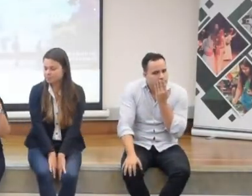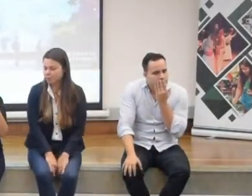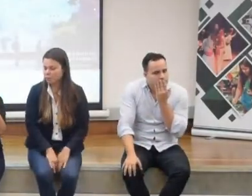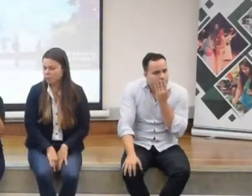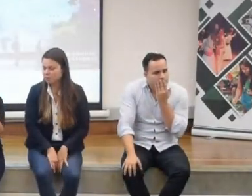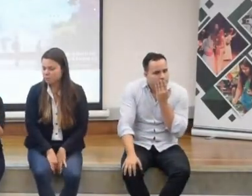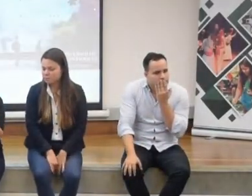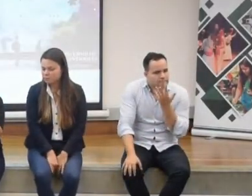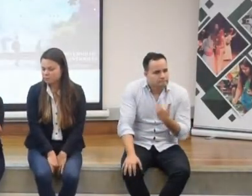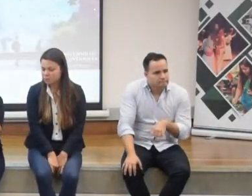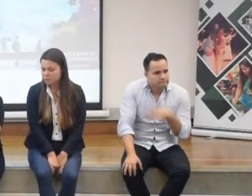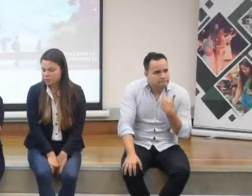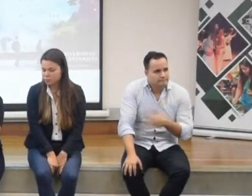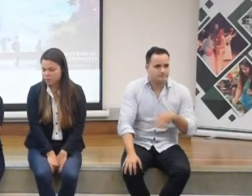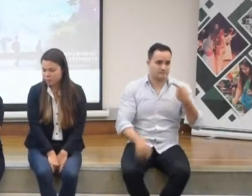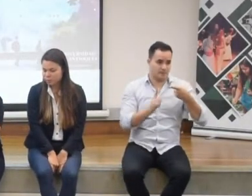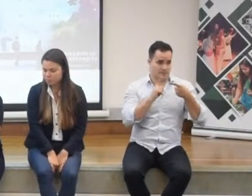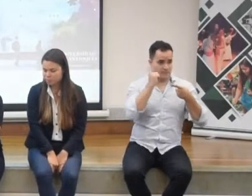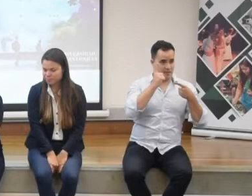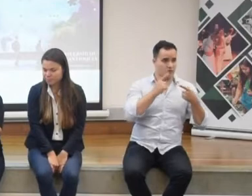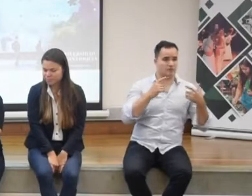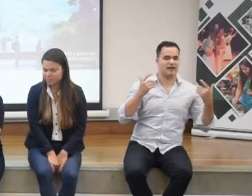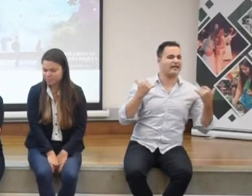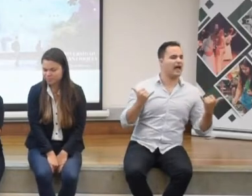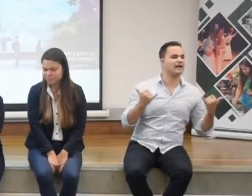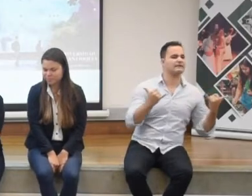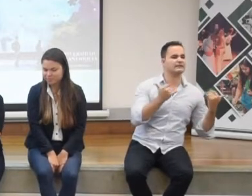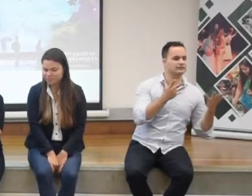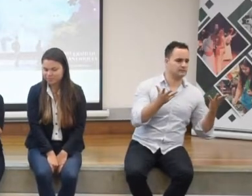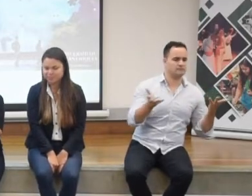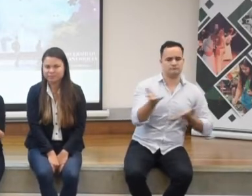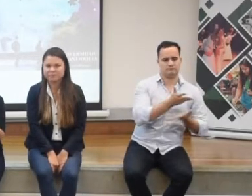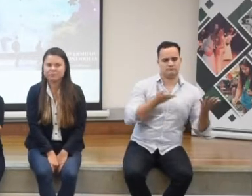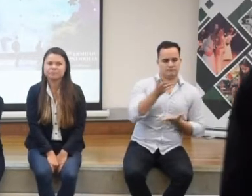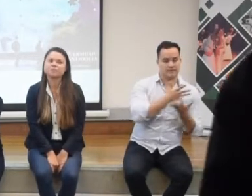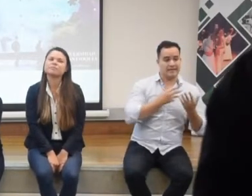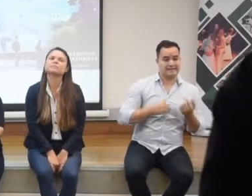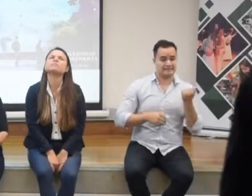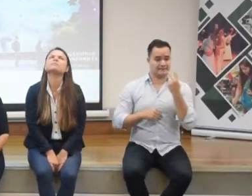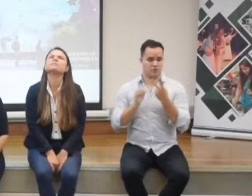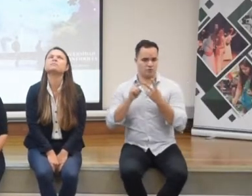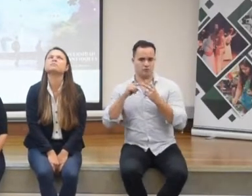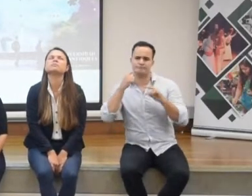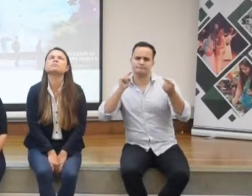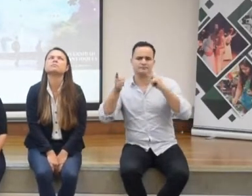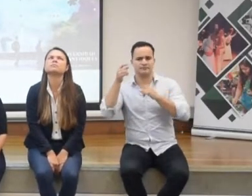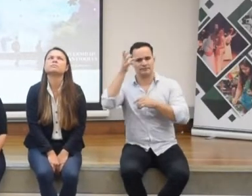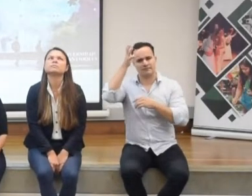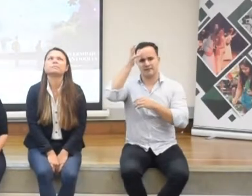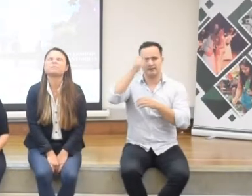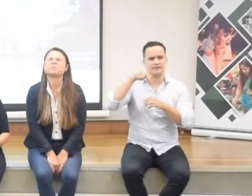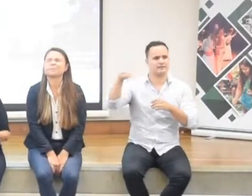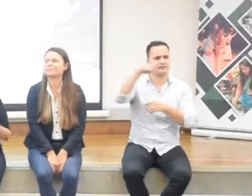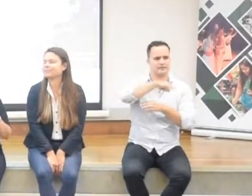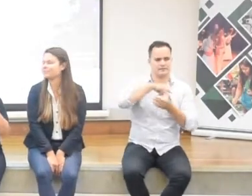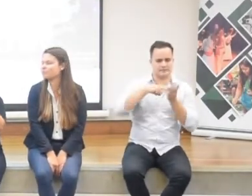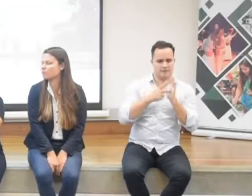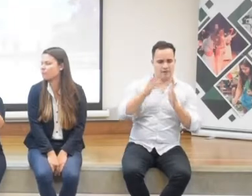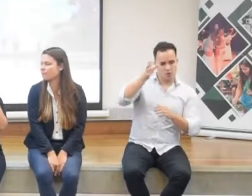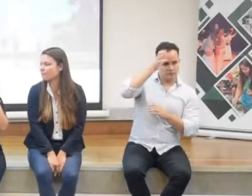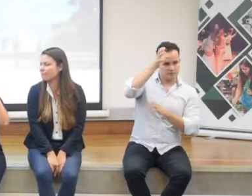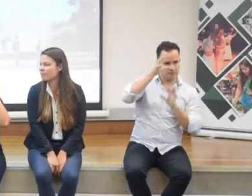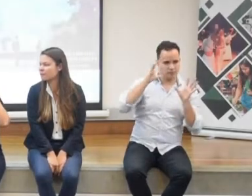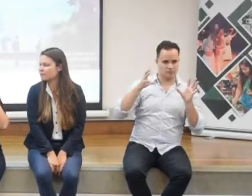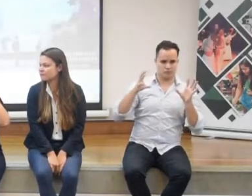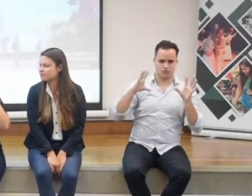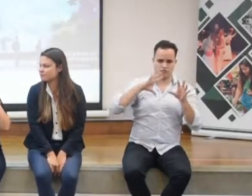y el otro es ir como precisando o estudiando qué entendemos por un concepto nucleador. Entonces miren